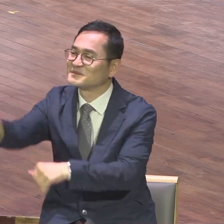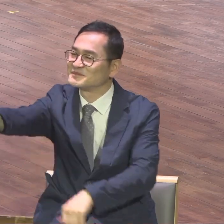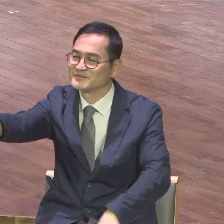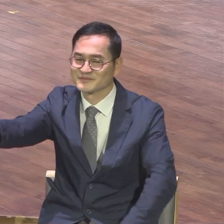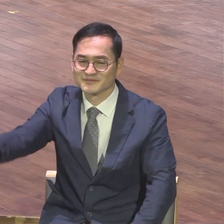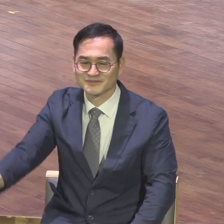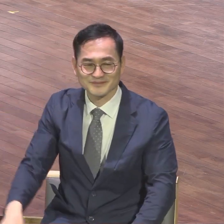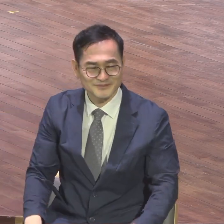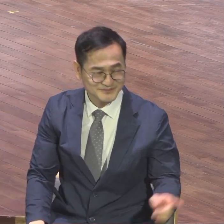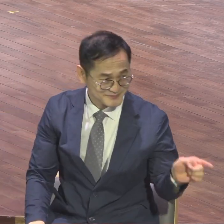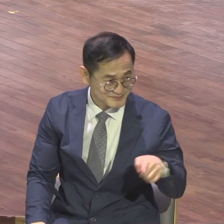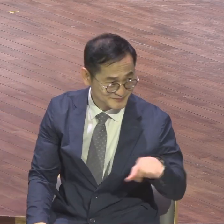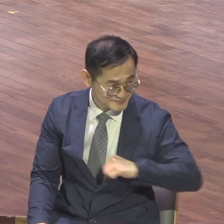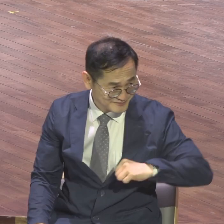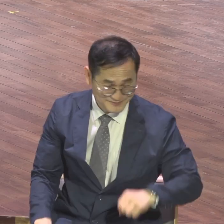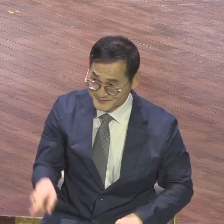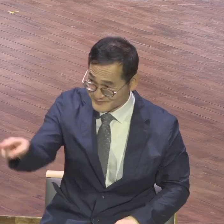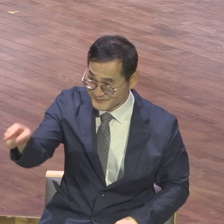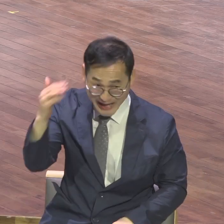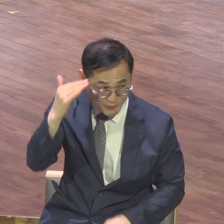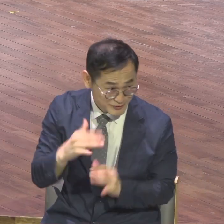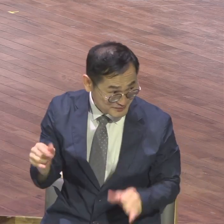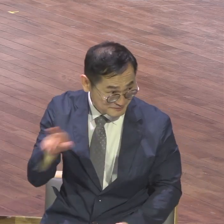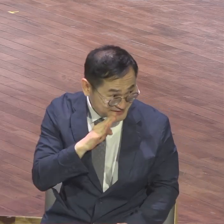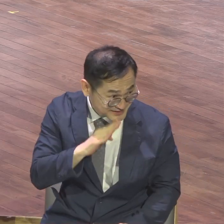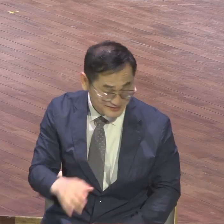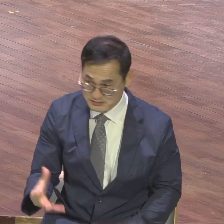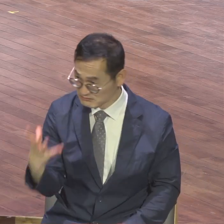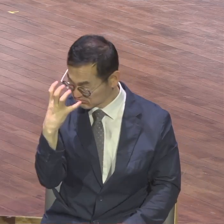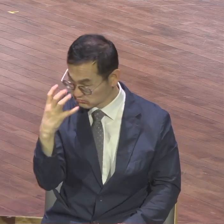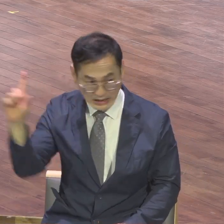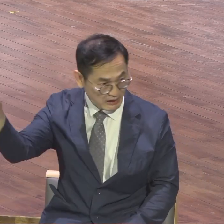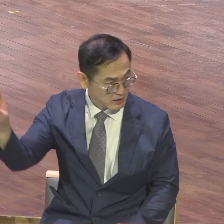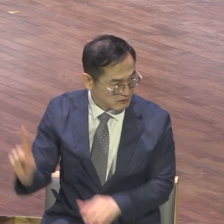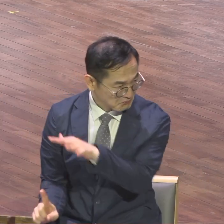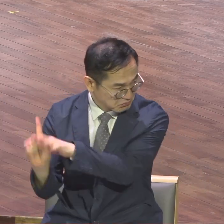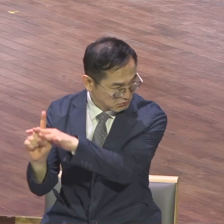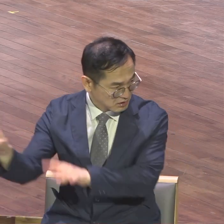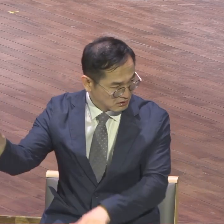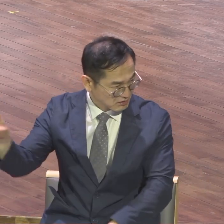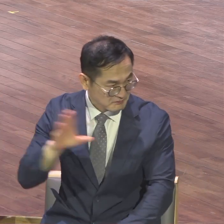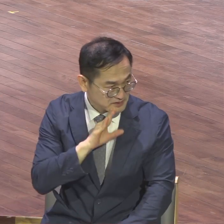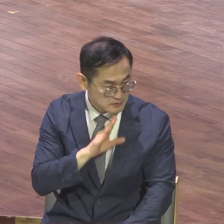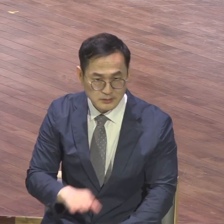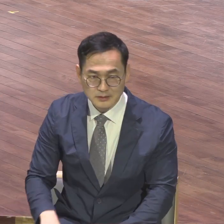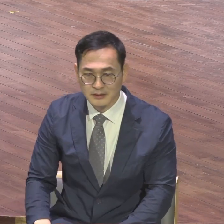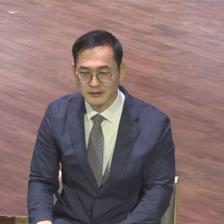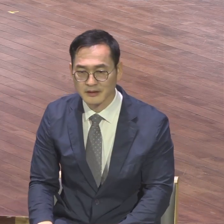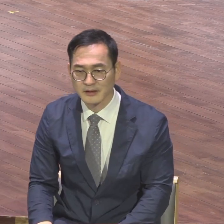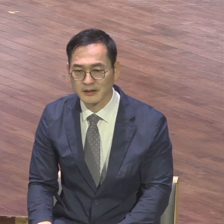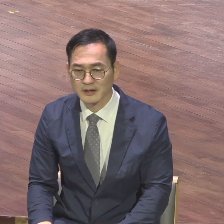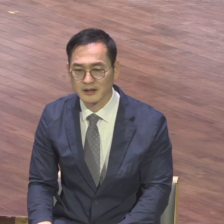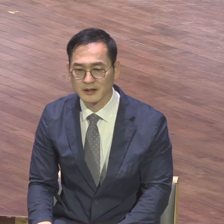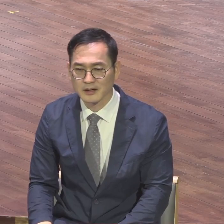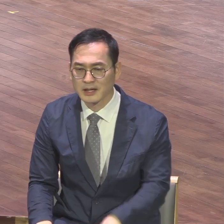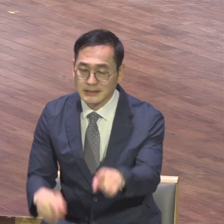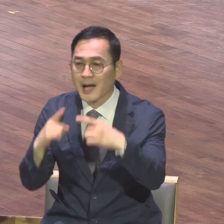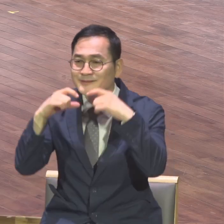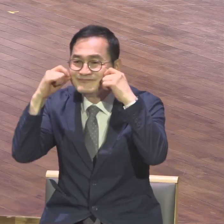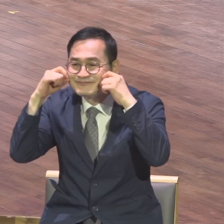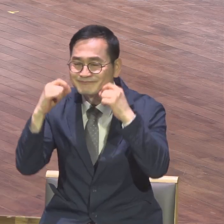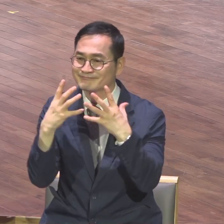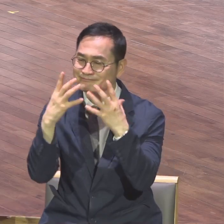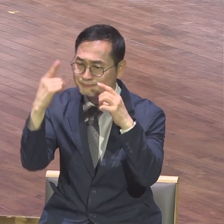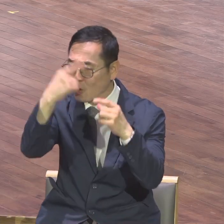그 이야기 앉아가 쫙 다 민족 시대잖아요. 가는데 저 한국 사람 틀림 한국 사람. 한국 사람 특징 얼굴 굳어 있어요.